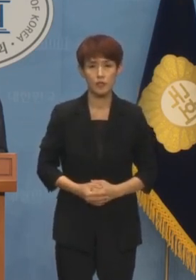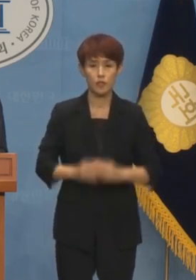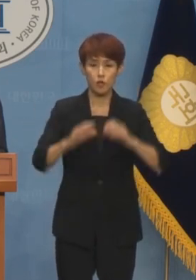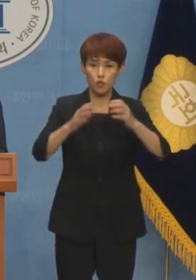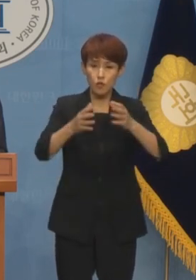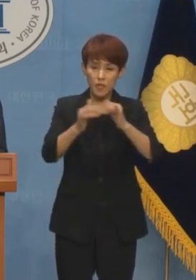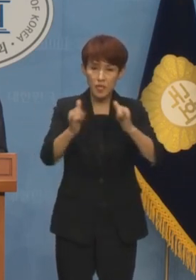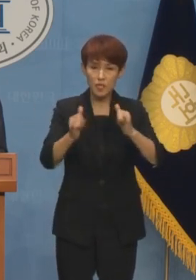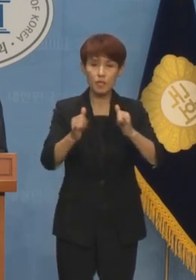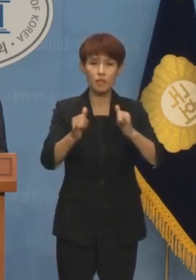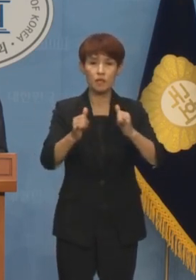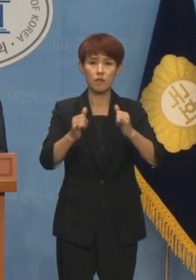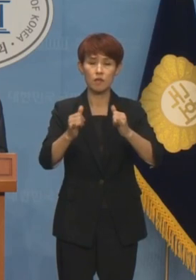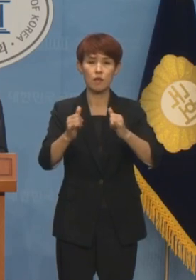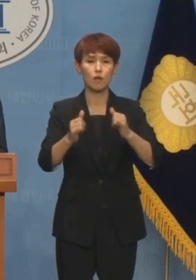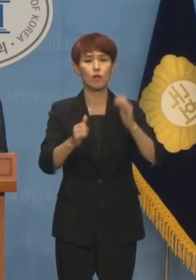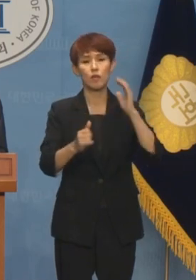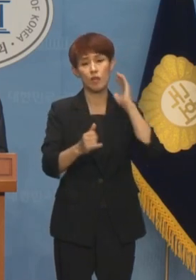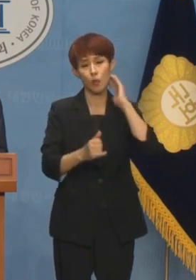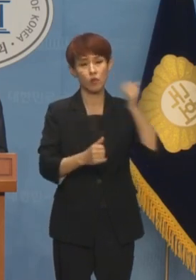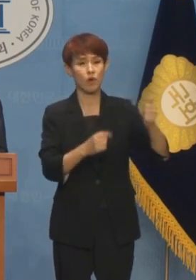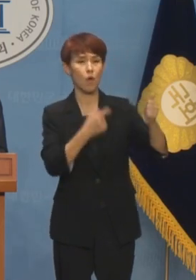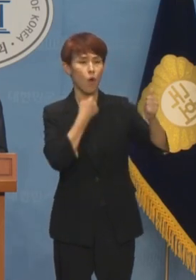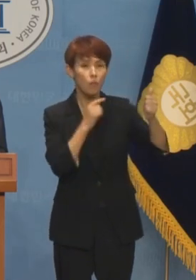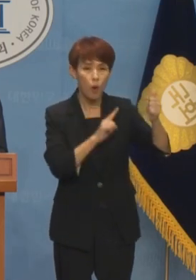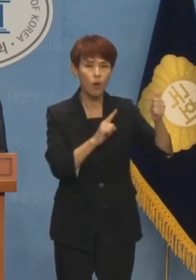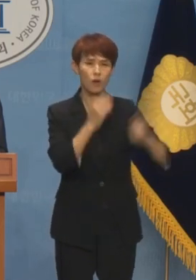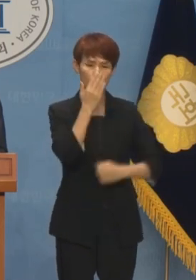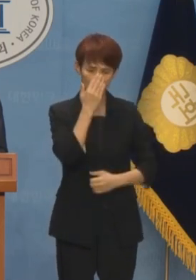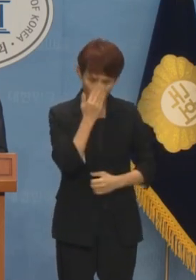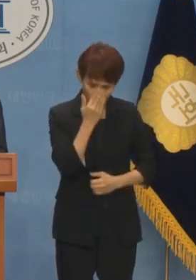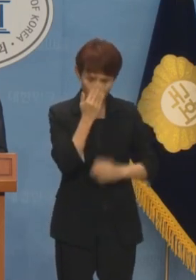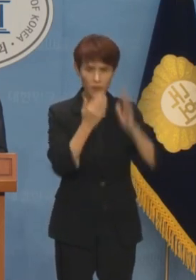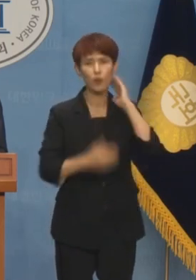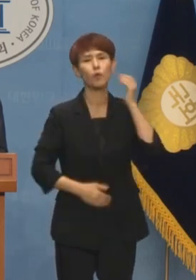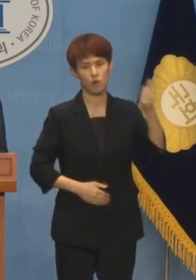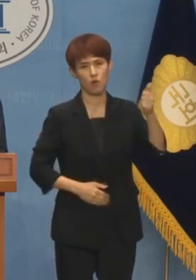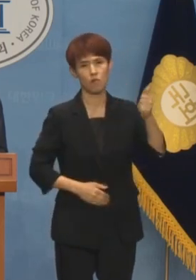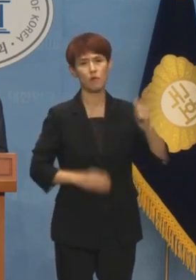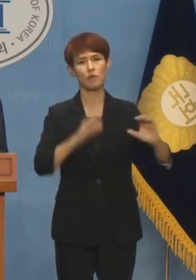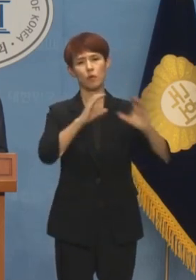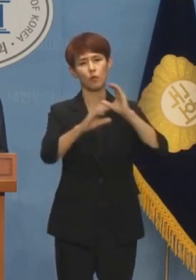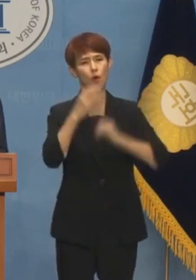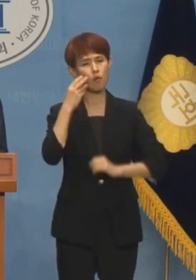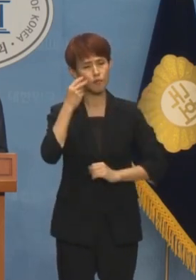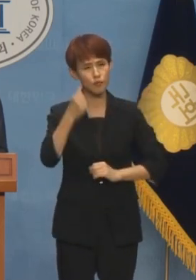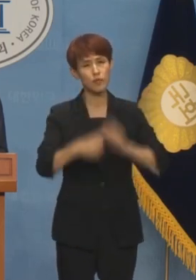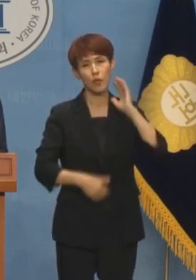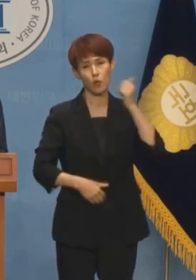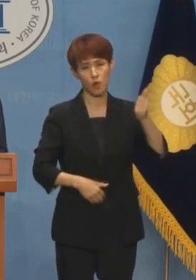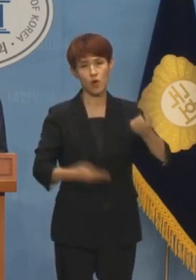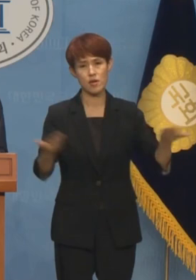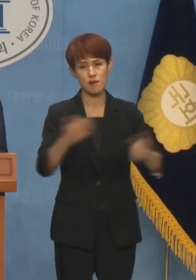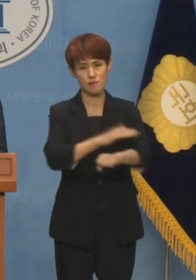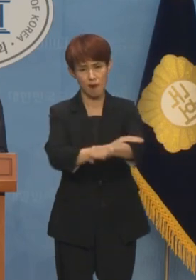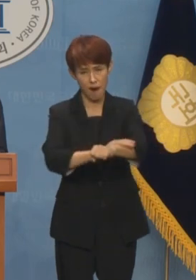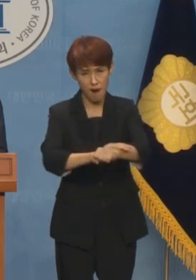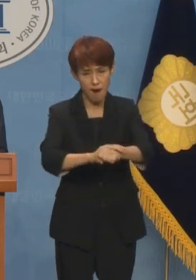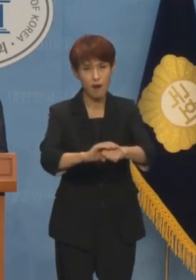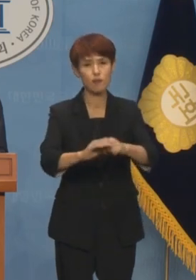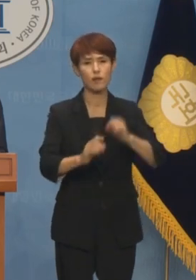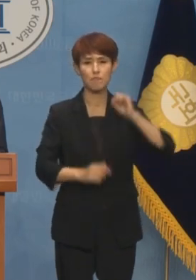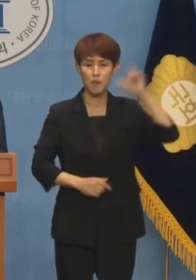국민이 윤 대통령에게 바라는 것은 겸손한 대통령, 소통하는 대통령, 일 잘하는